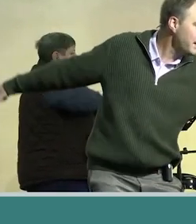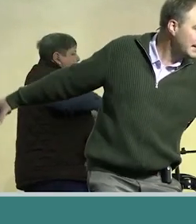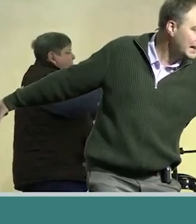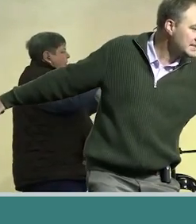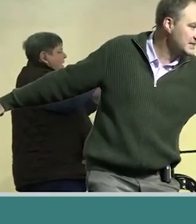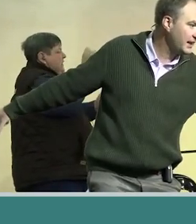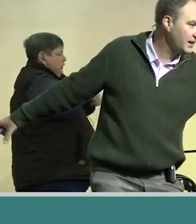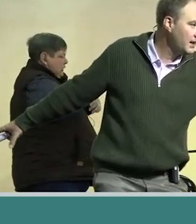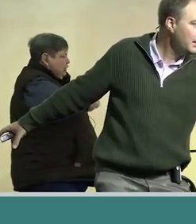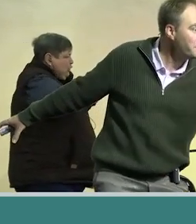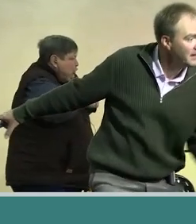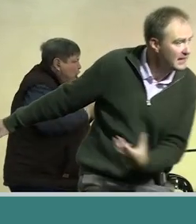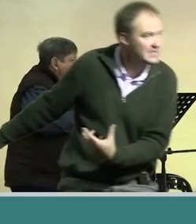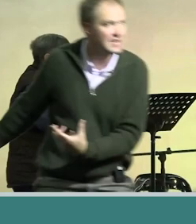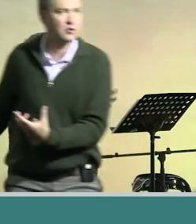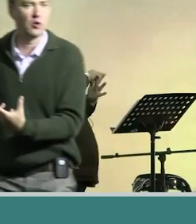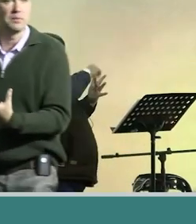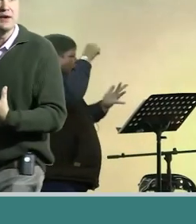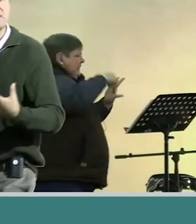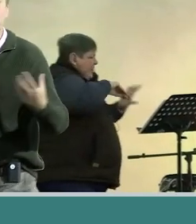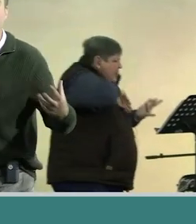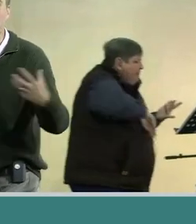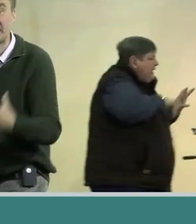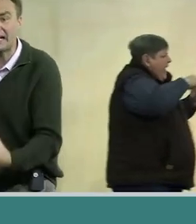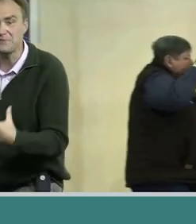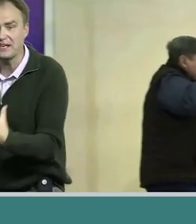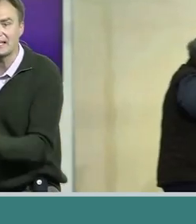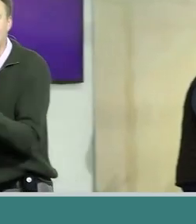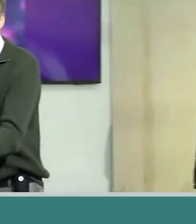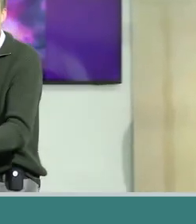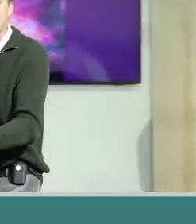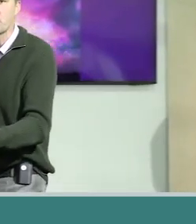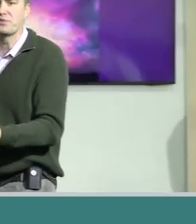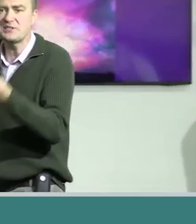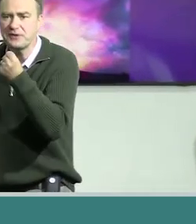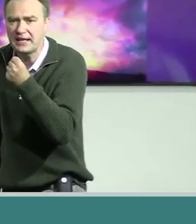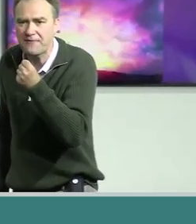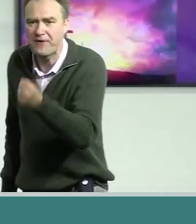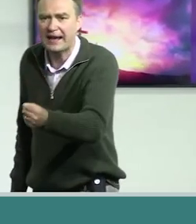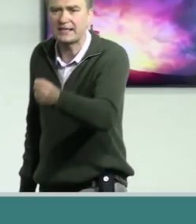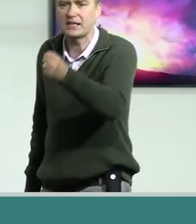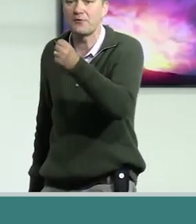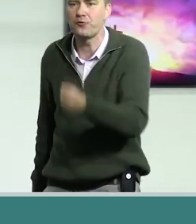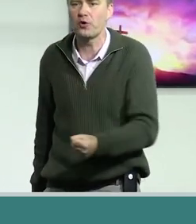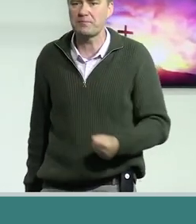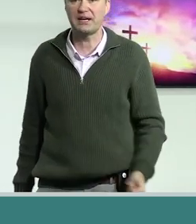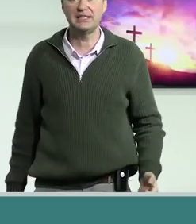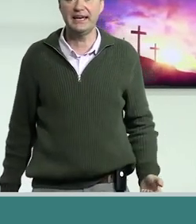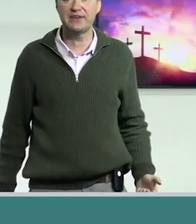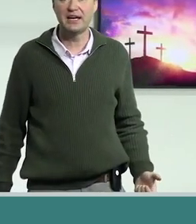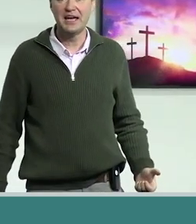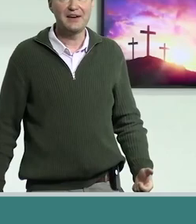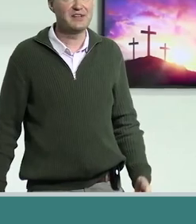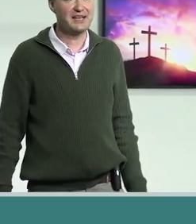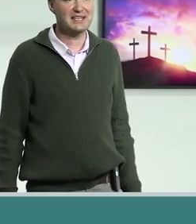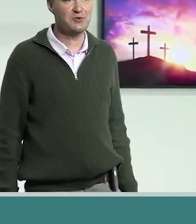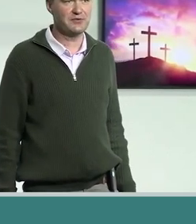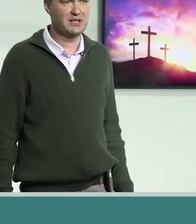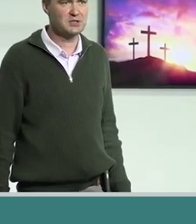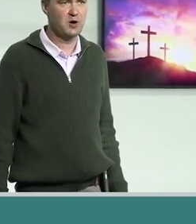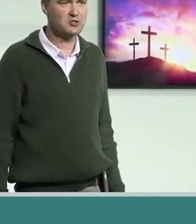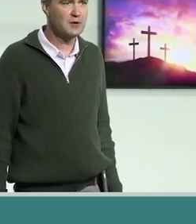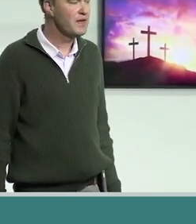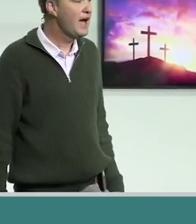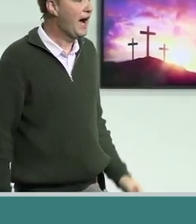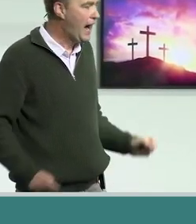jy is nie by die kruis nie jy moet by die kruis uitkom want wanneer jy by die kruis van die heren Jesus uitkom dis wanneer jy werkelijk kan voluit begin lewe en wanneer jy sy